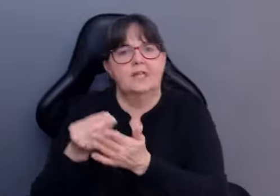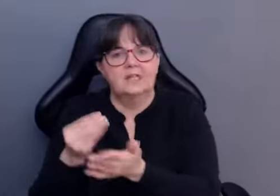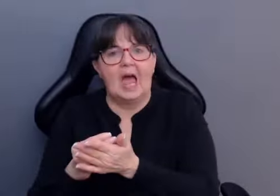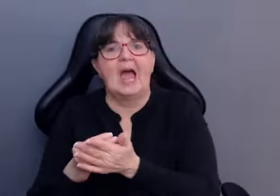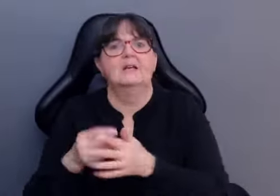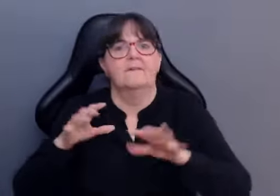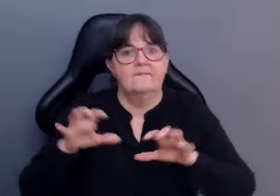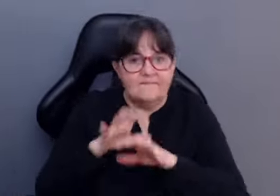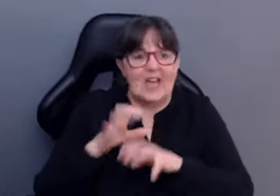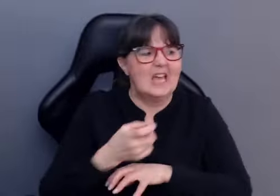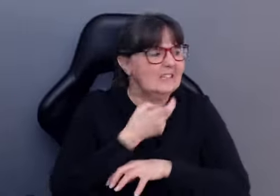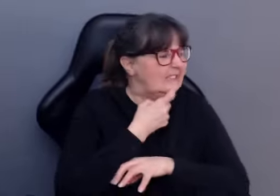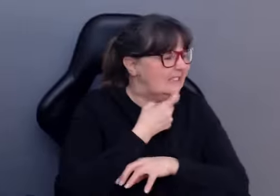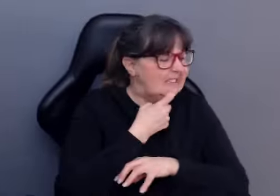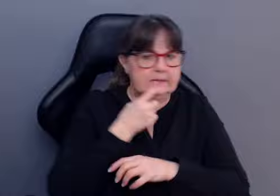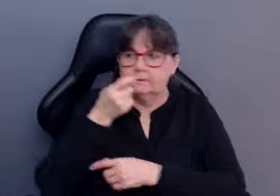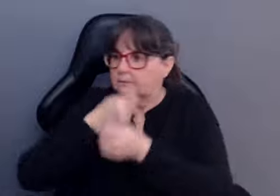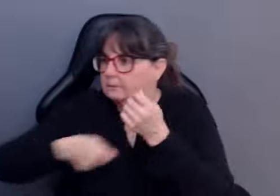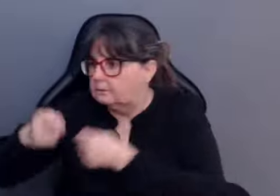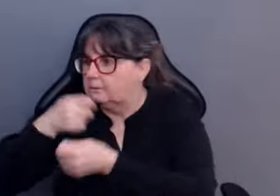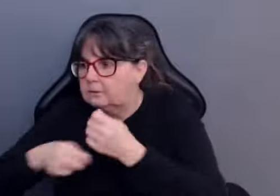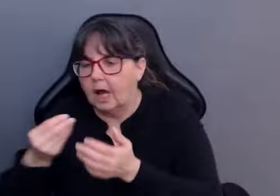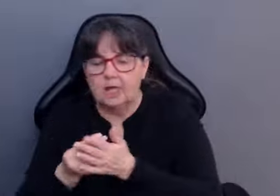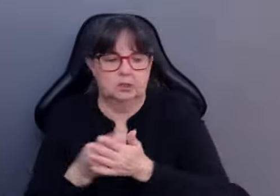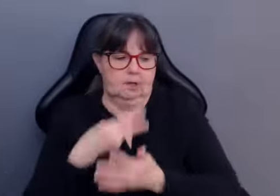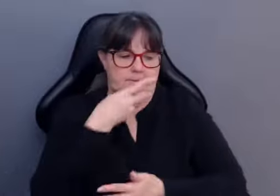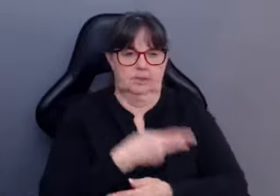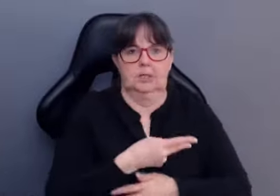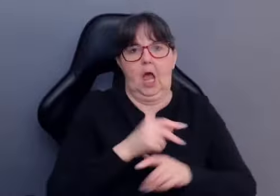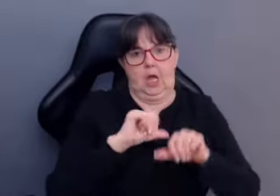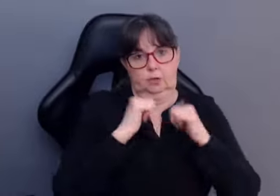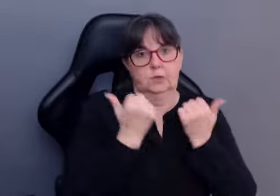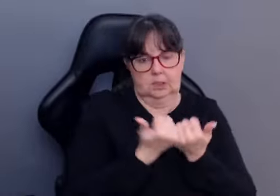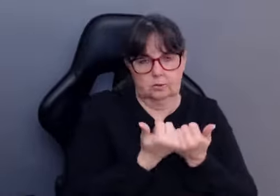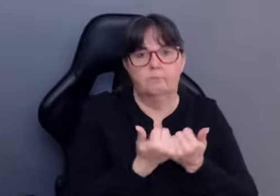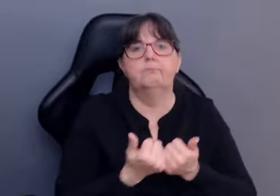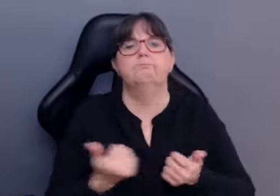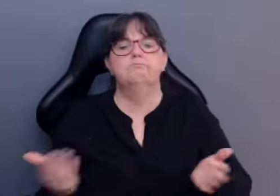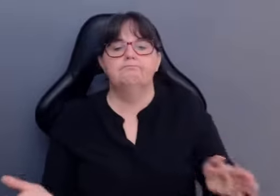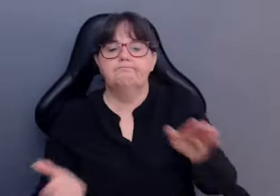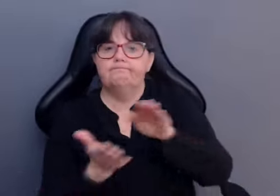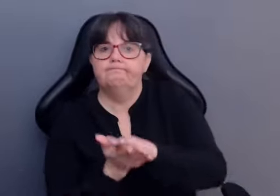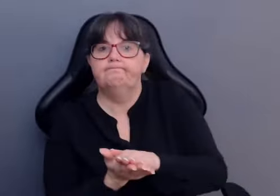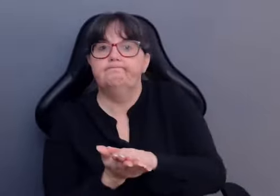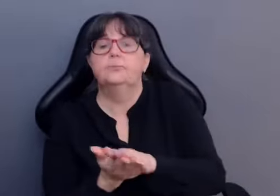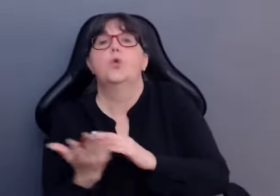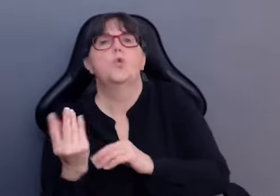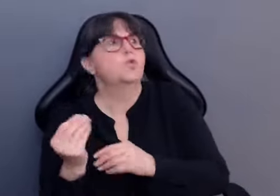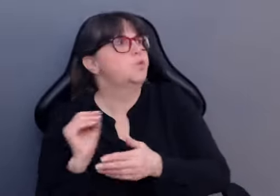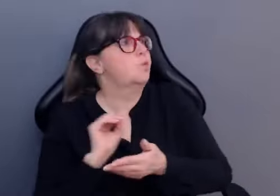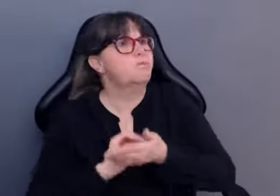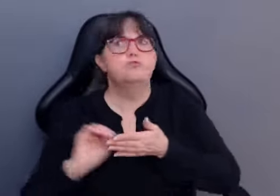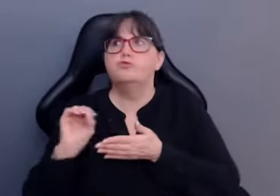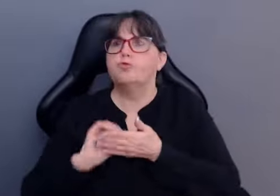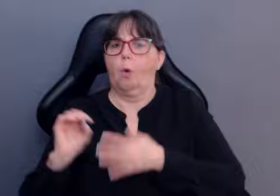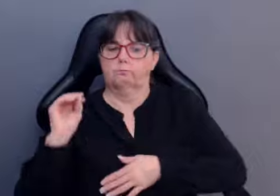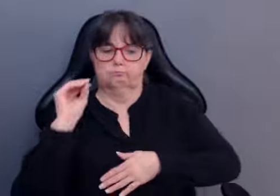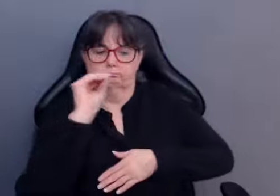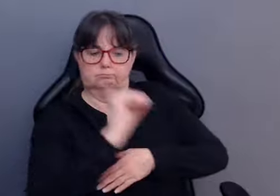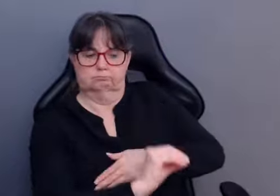effectuée par la corporation. Ces livres seront déposés au siège social de la corporation